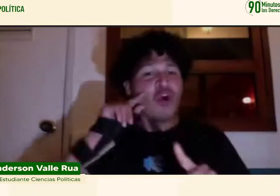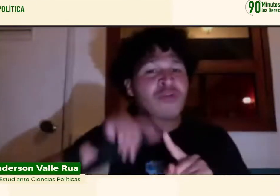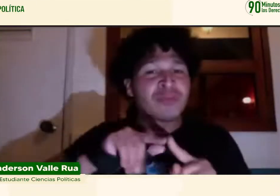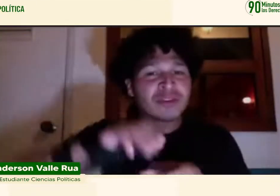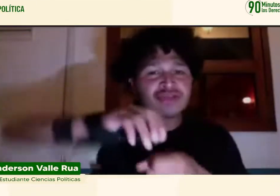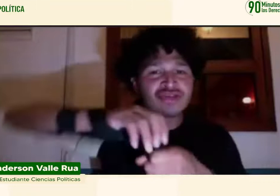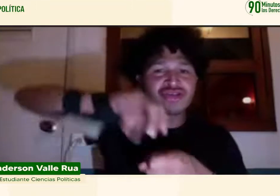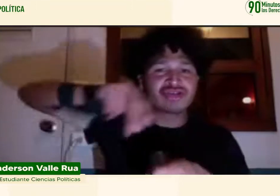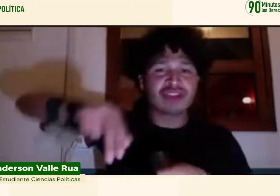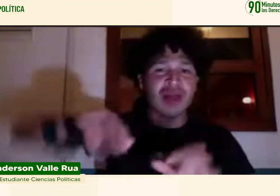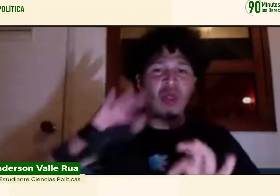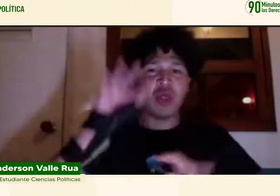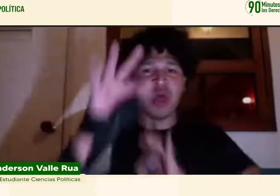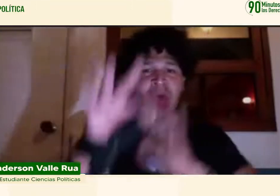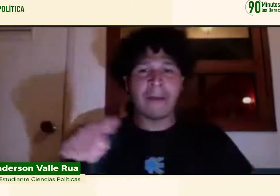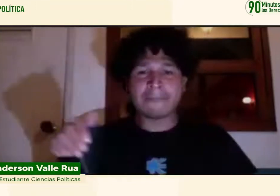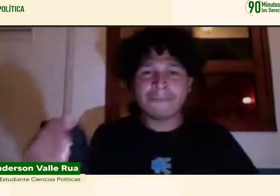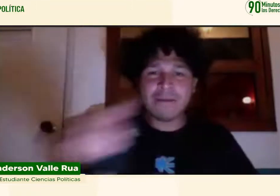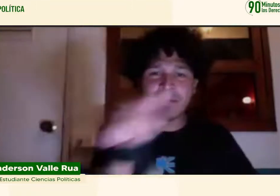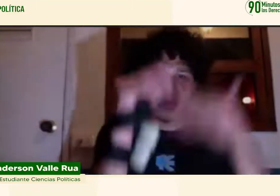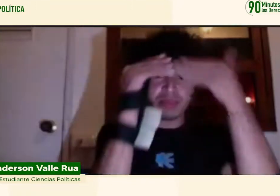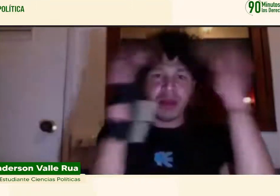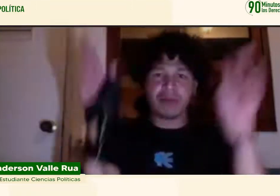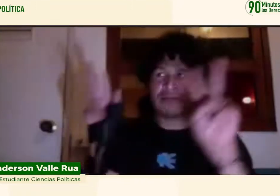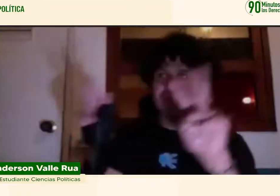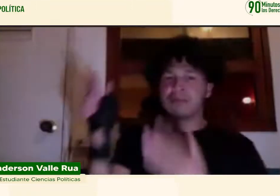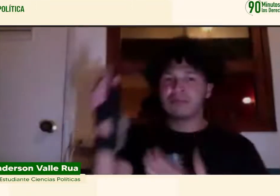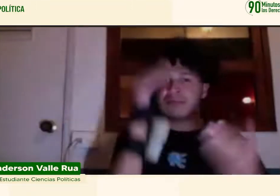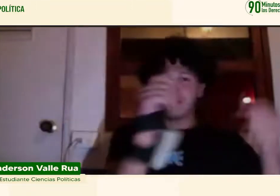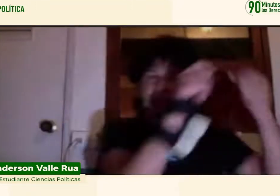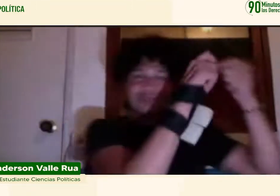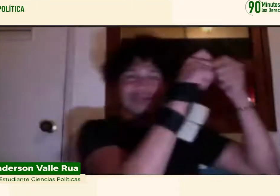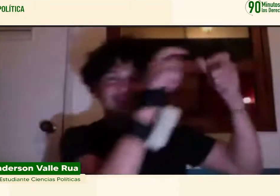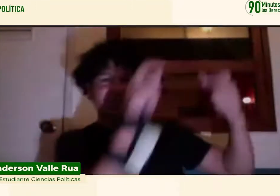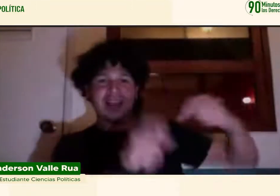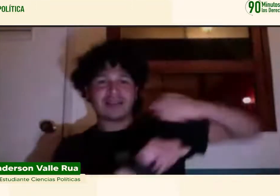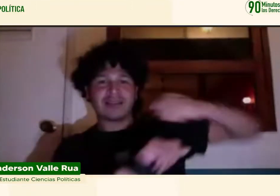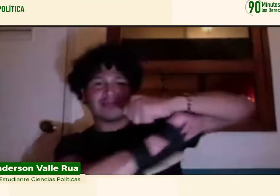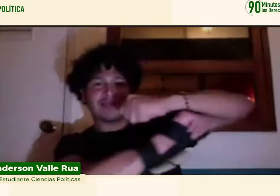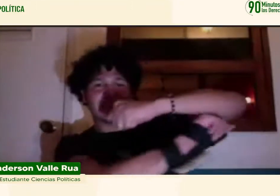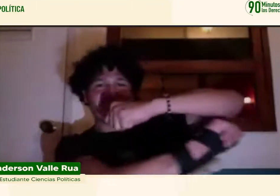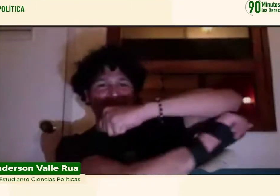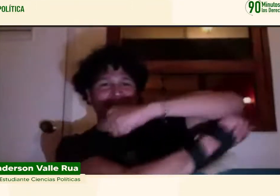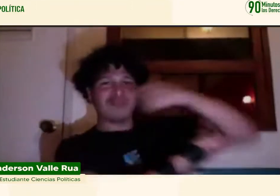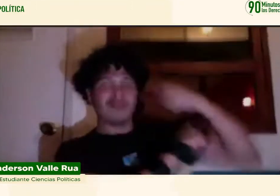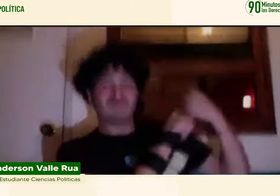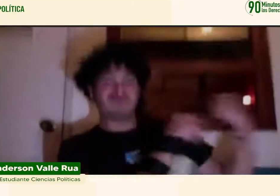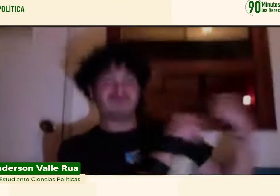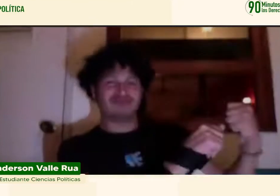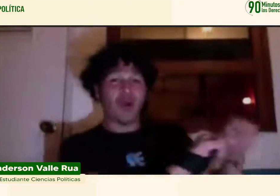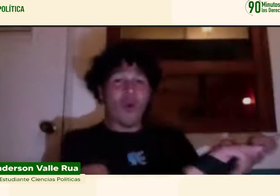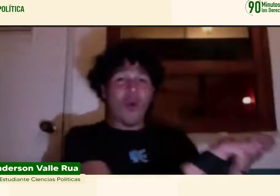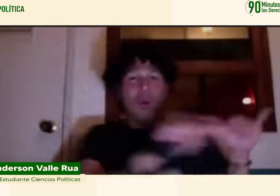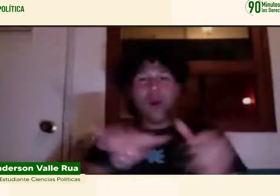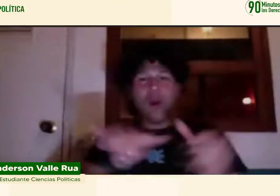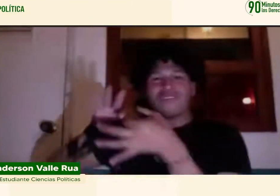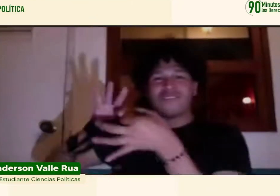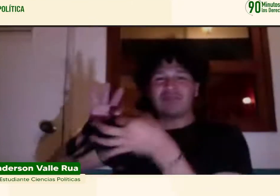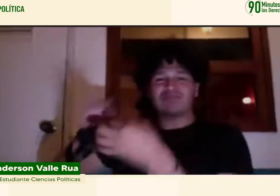una experiencia anterior sobre el relacionamiento que tenía con duke y eso pues también llevó a muchos a alejarse de